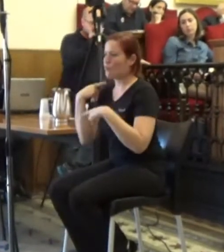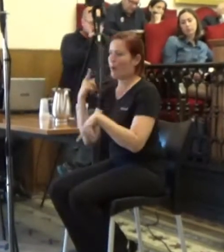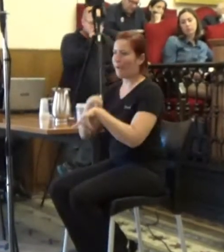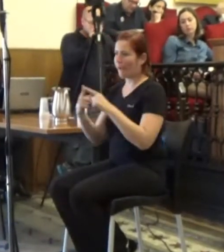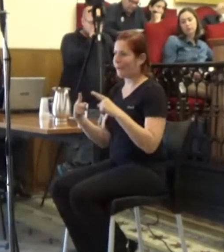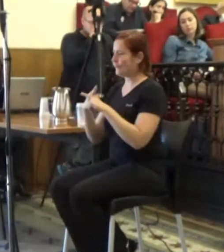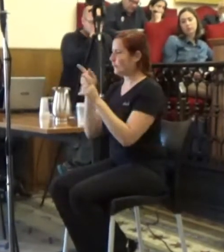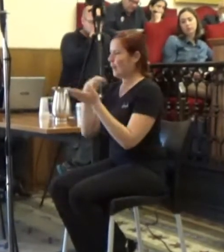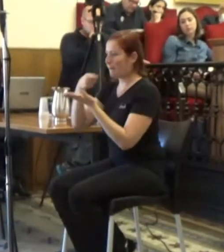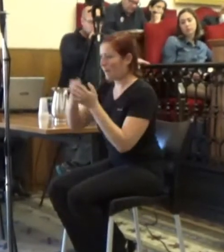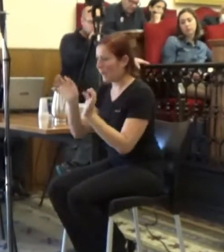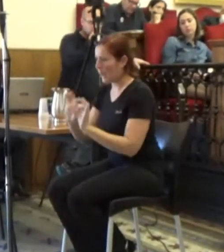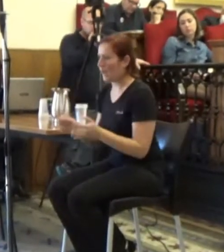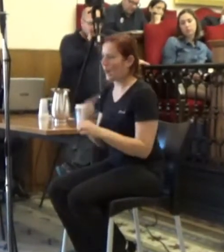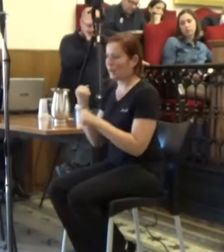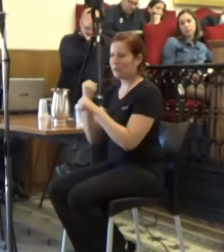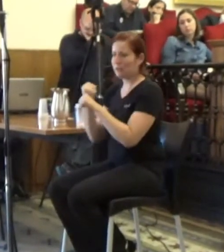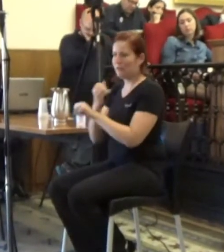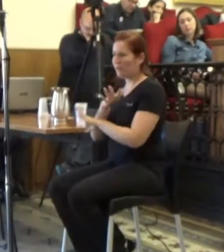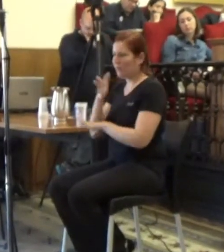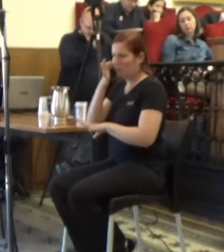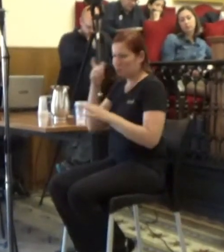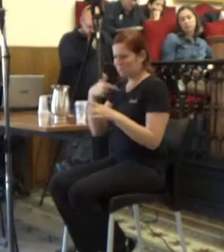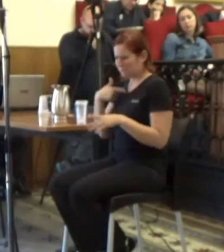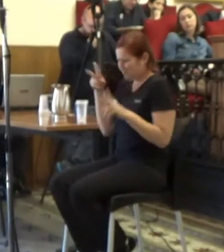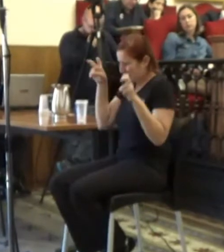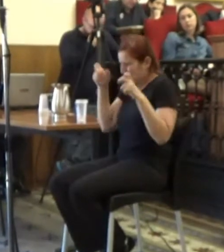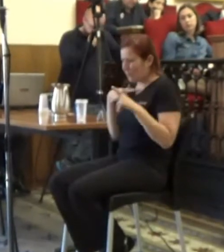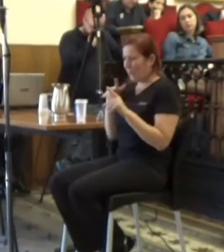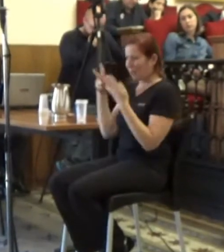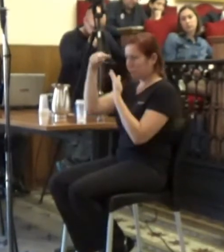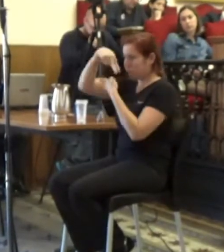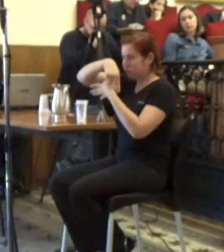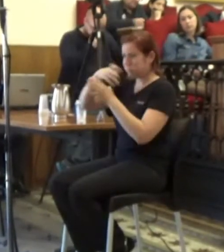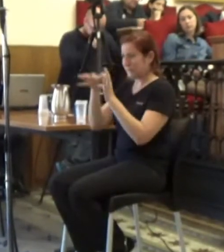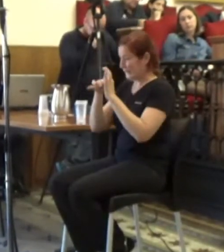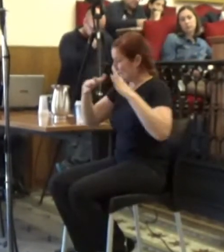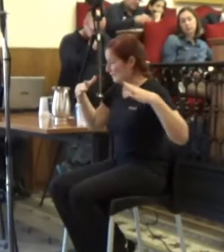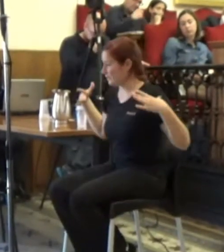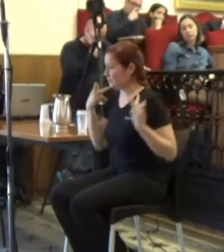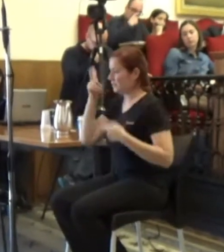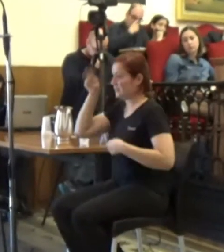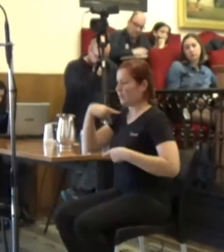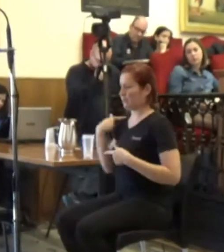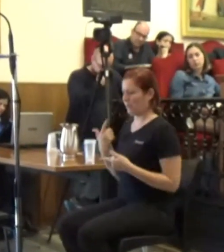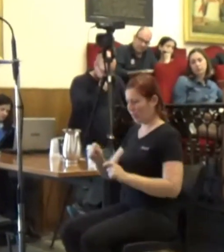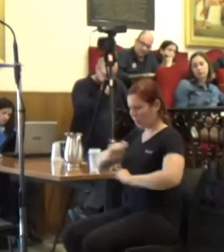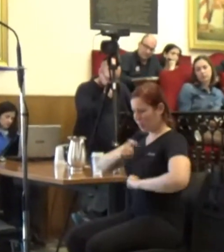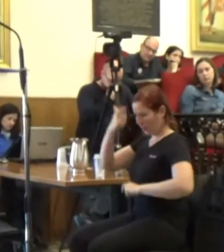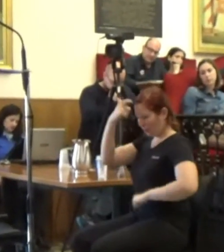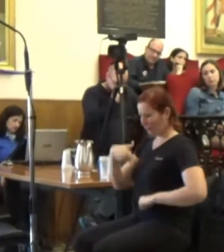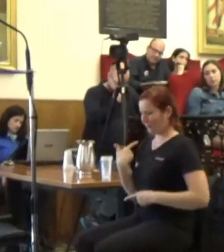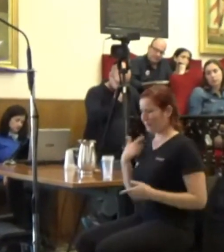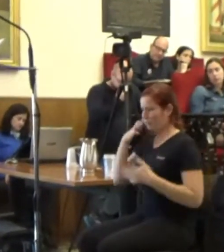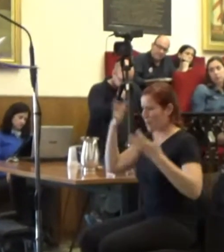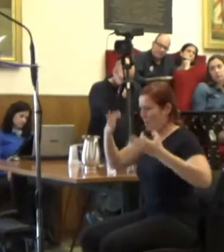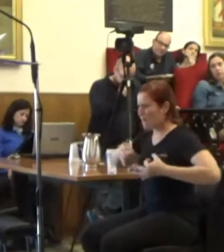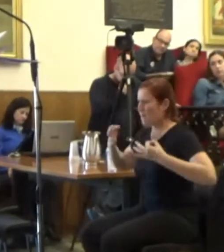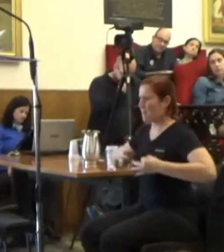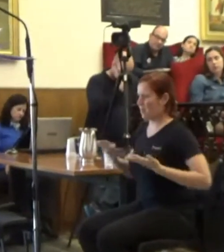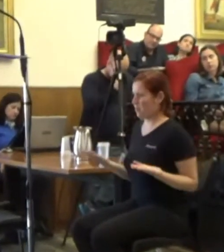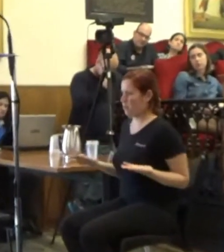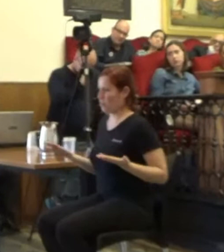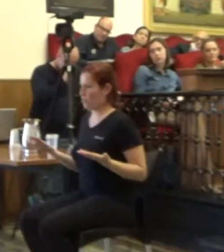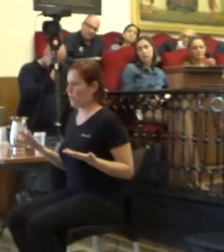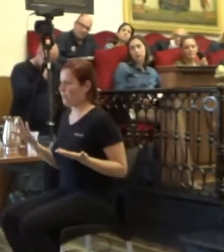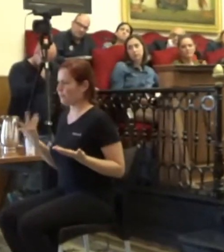impagadas, desempeñando trabajos que nada tenían que ver con la jardinería y, en casos extremos, poniendo en peligro las vidas y la seguridad de mis compañeros, diré que